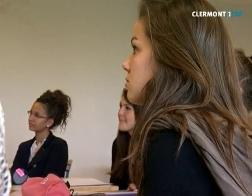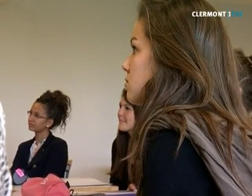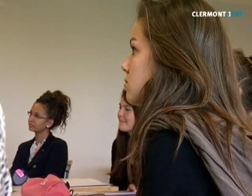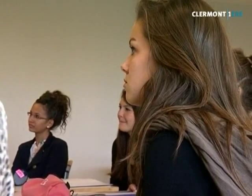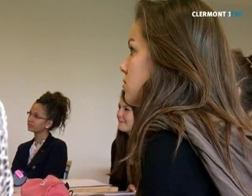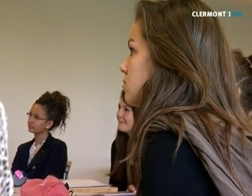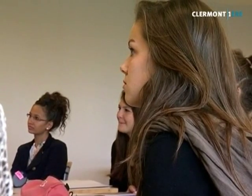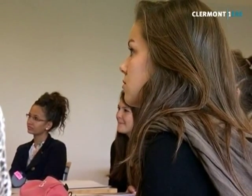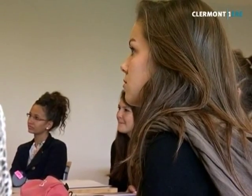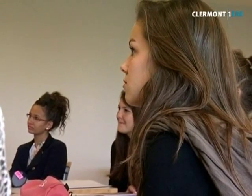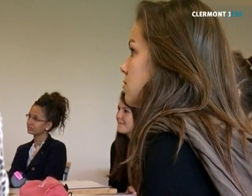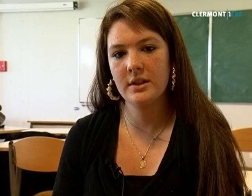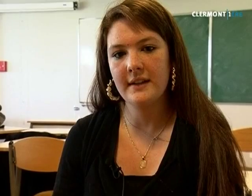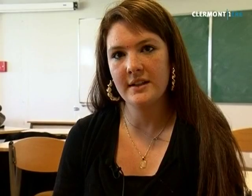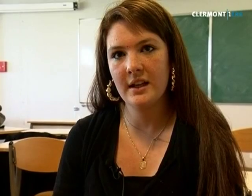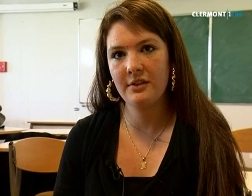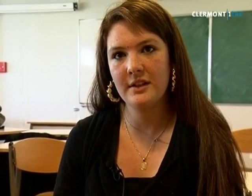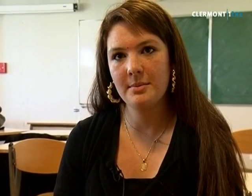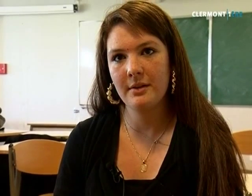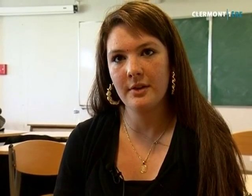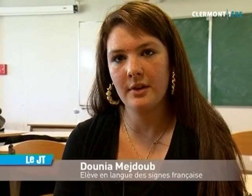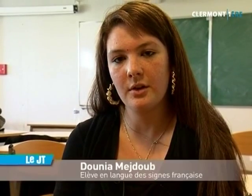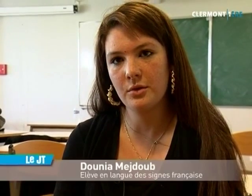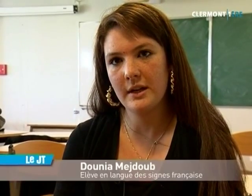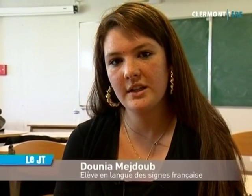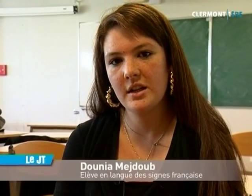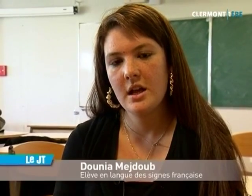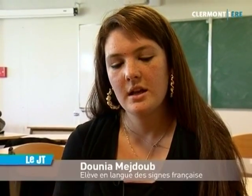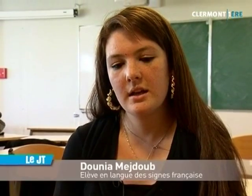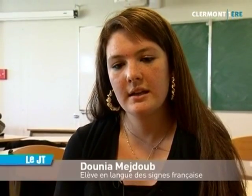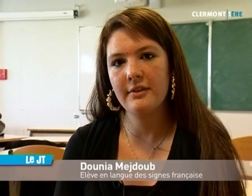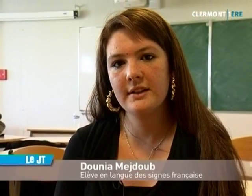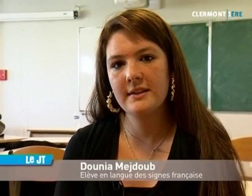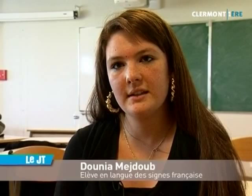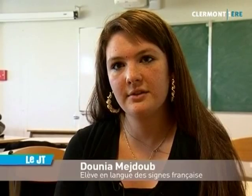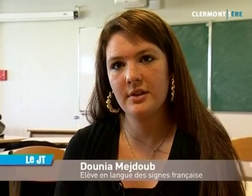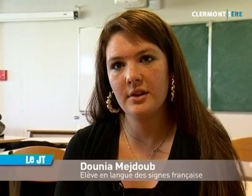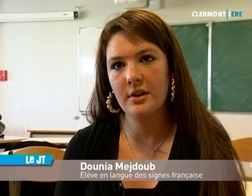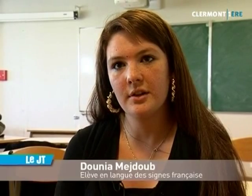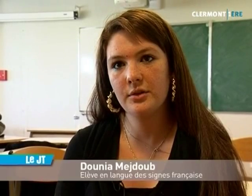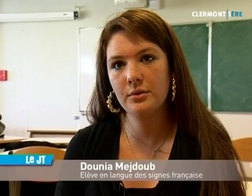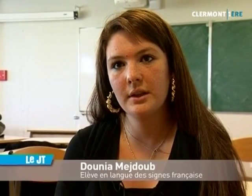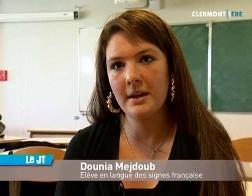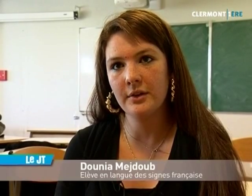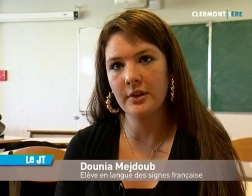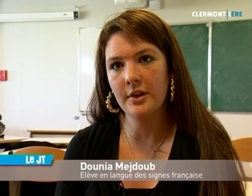communiquer avec des proches. J'étais à Gérard Philippe au collège et il y avait des élèves sourds et malentendants.